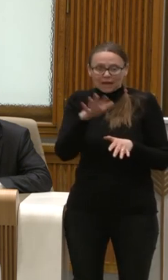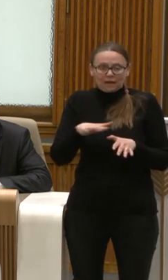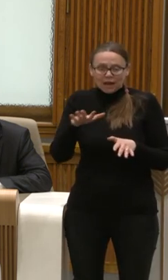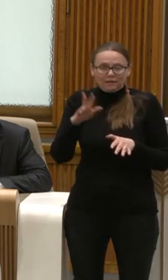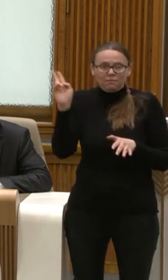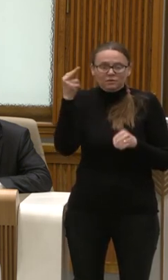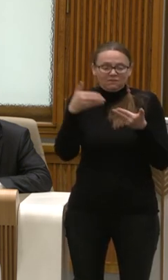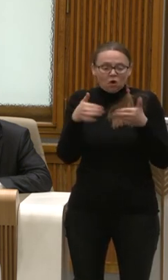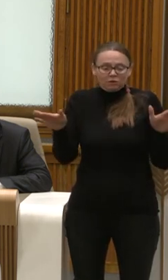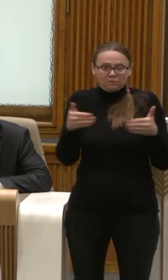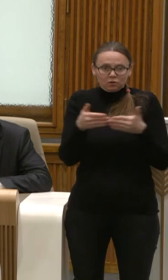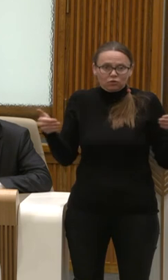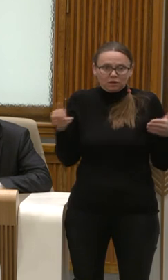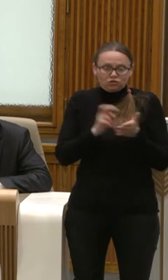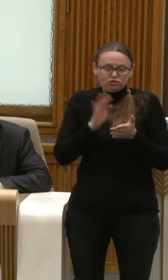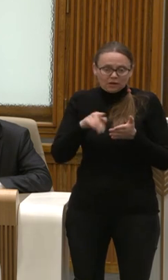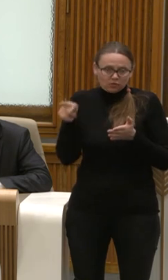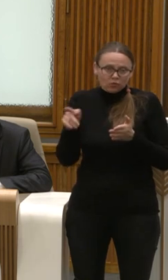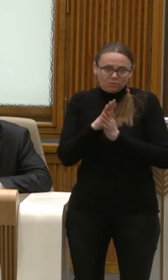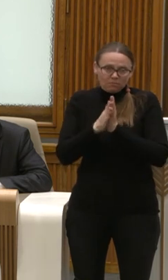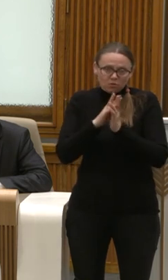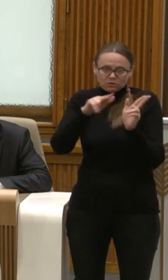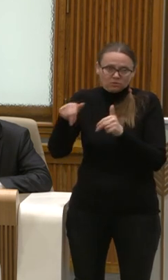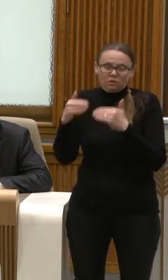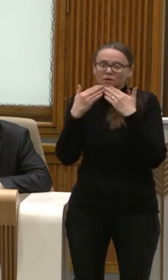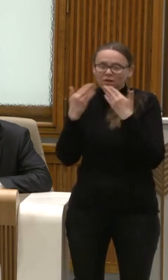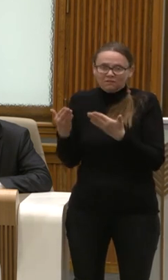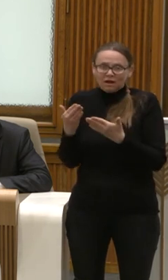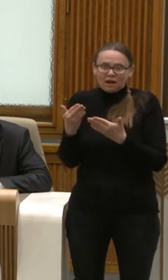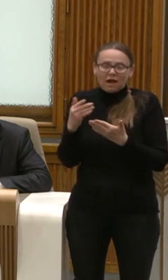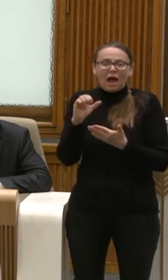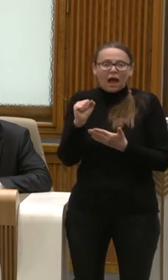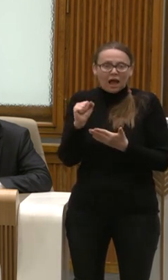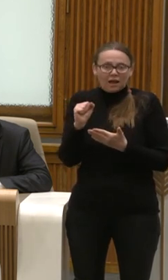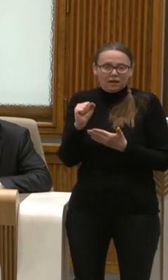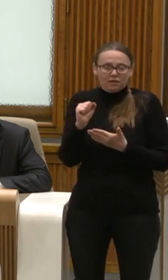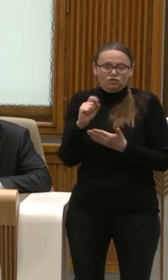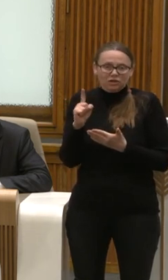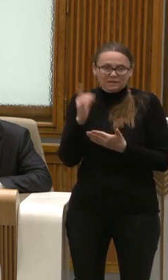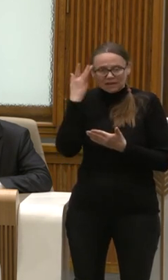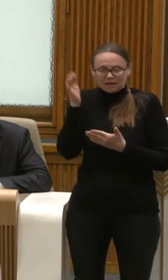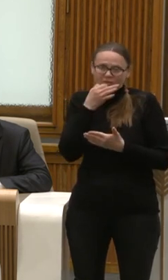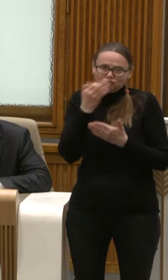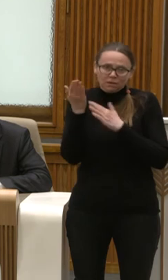odprtju mej, še na to bi prosil odziv. Hvala lepa. Gašper Lobel, Džezira, ne vem, če sem se predstavil na začetku. Hvala.